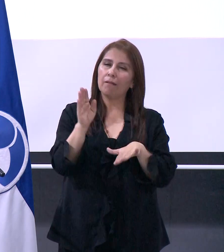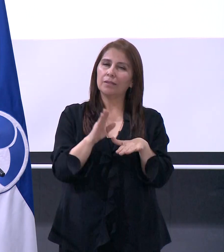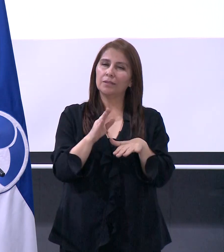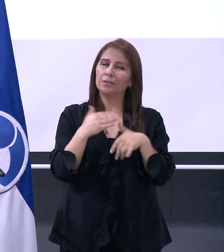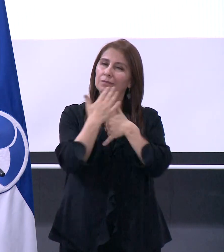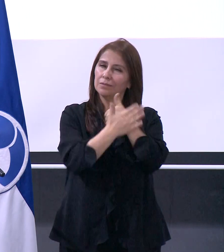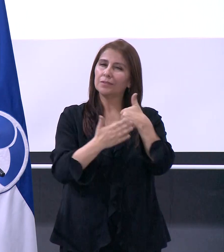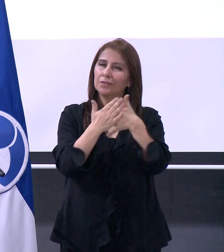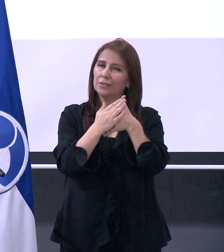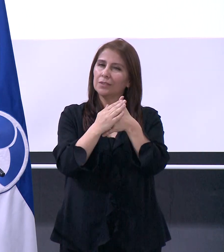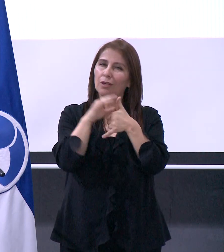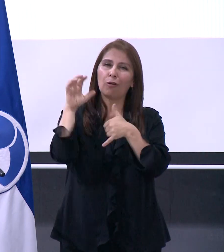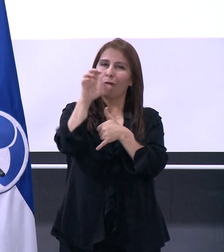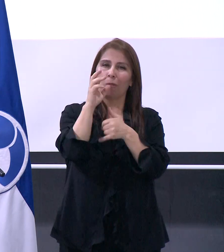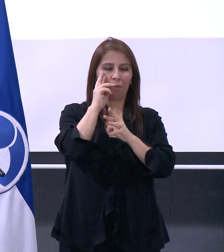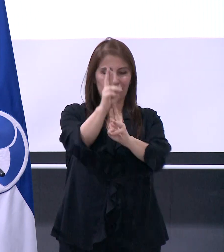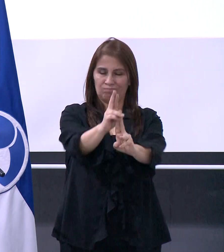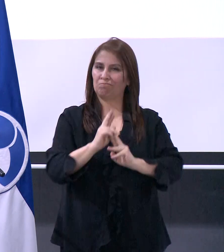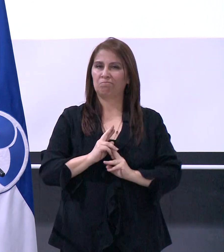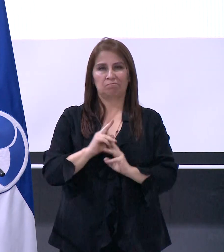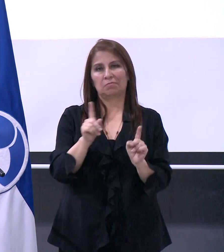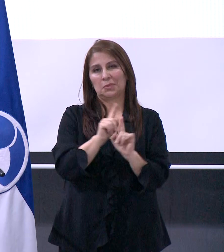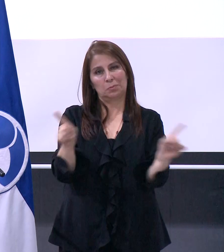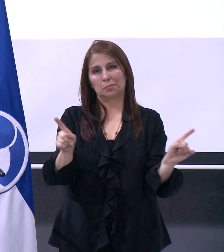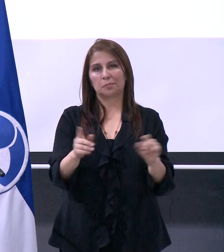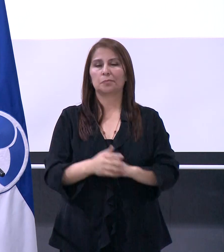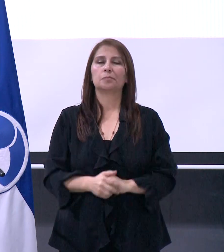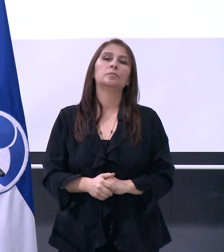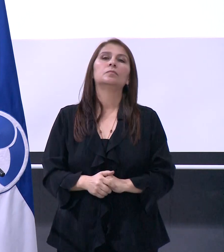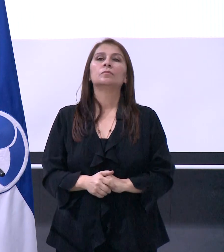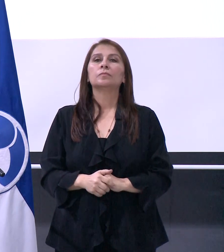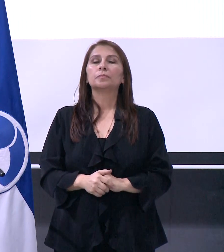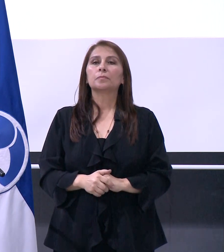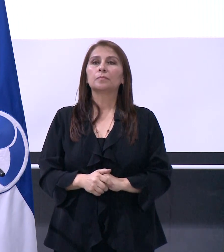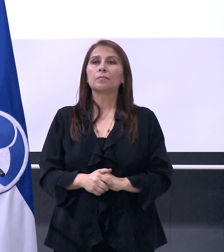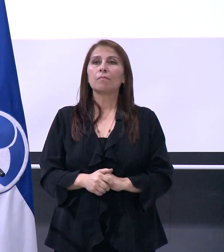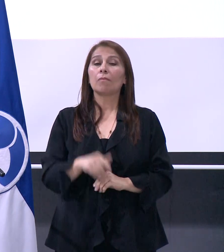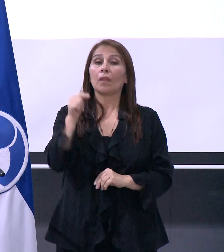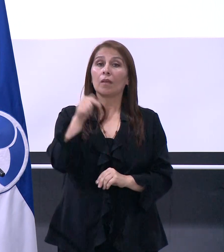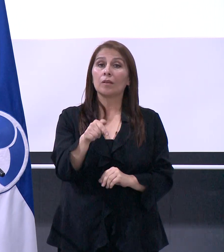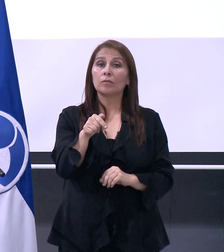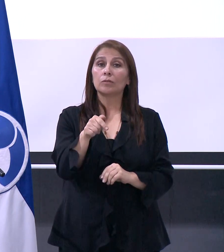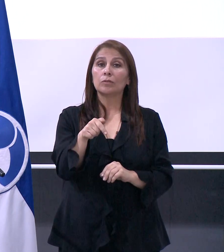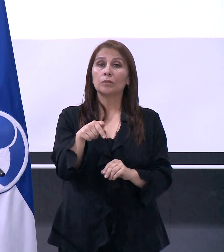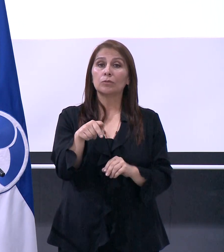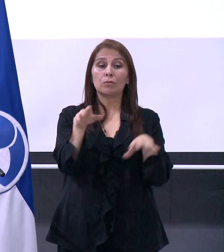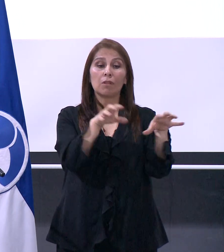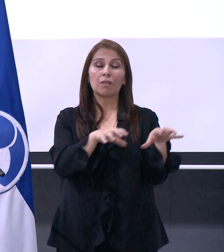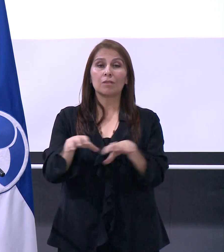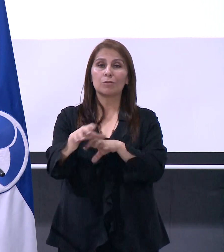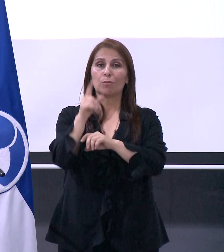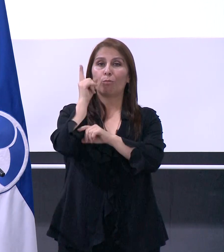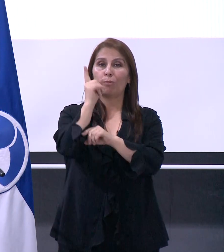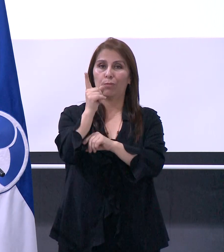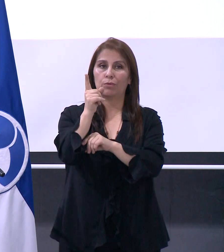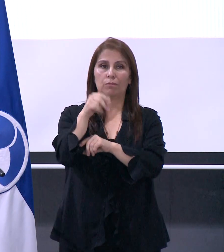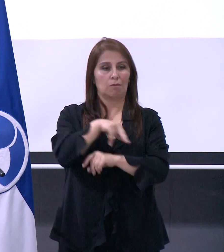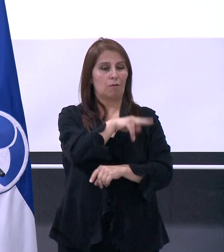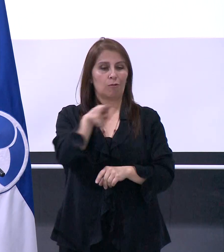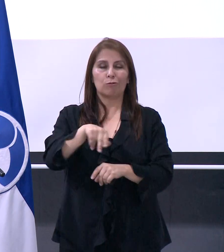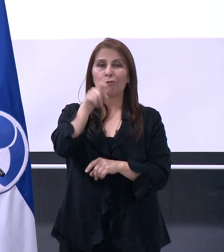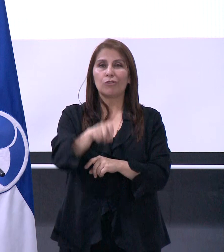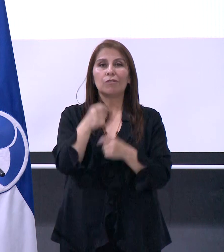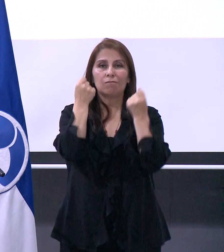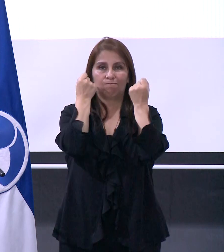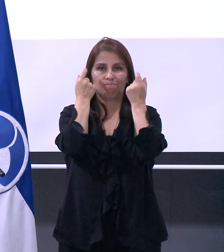no nos reconoce este es un hecho político y así habíamos entenderlo